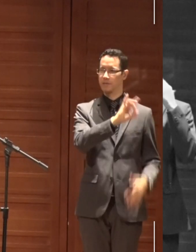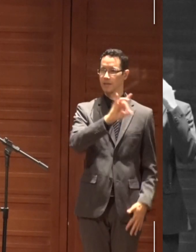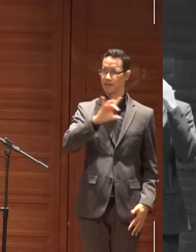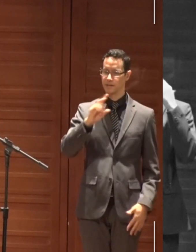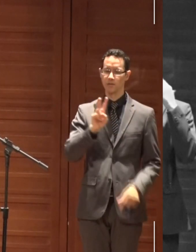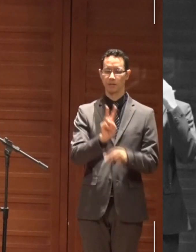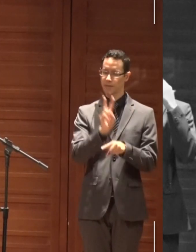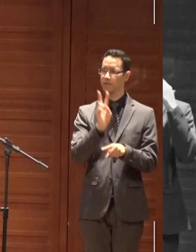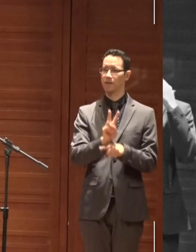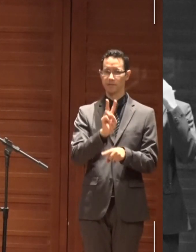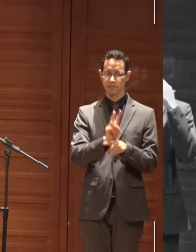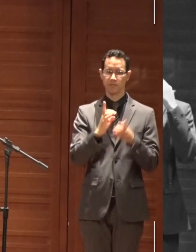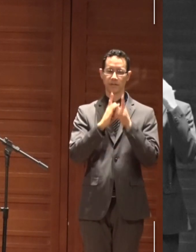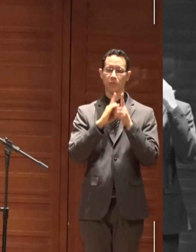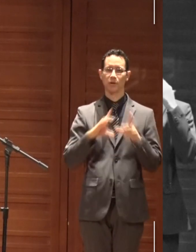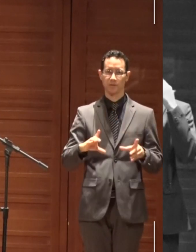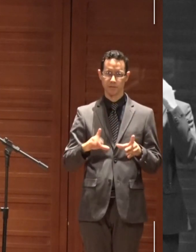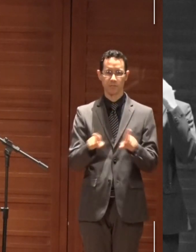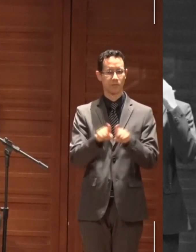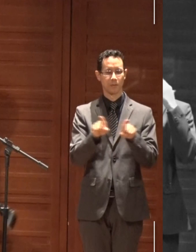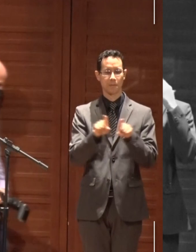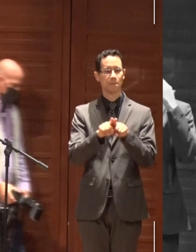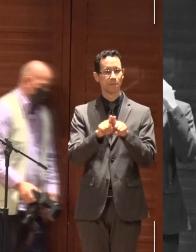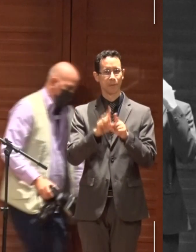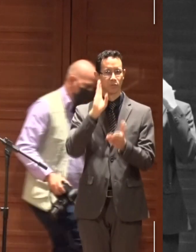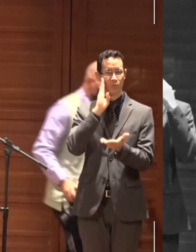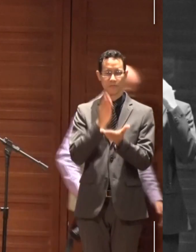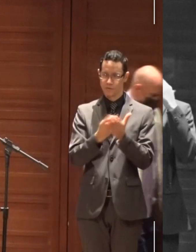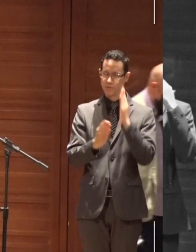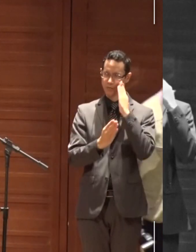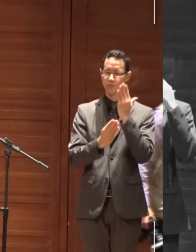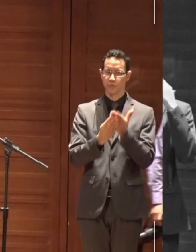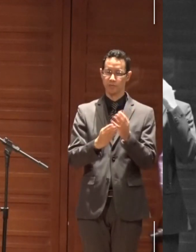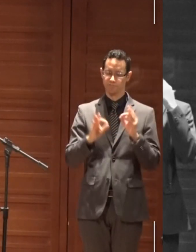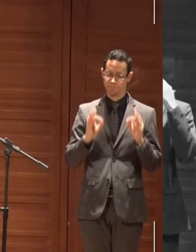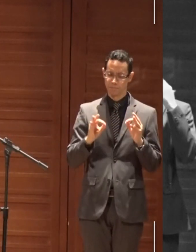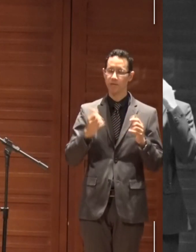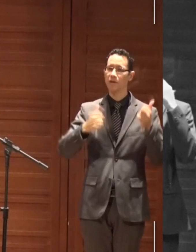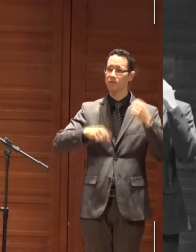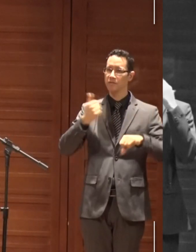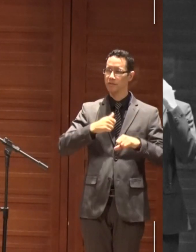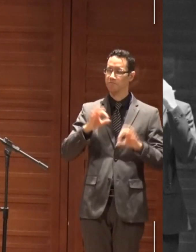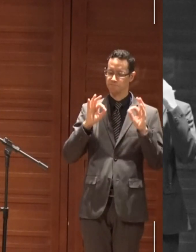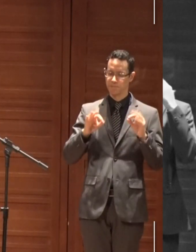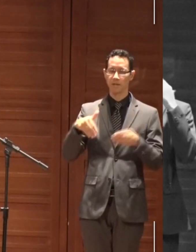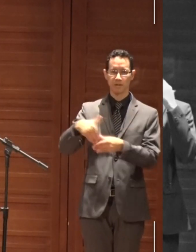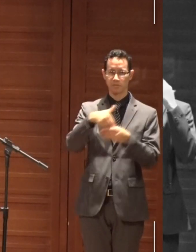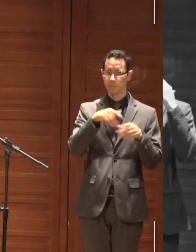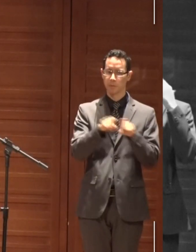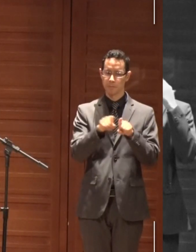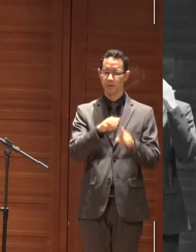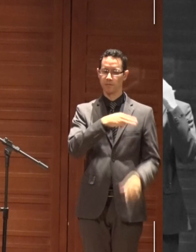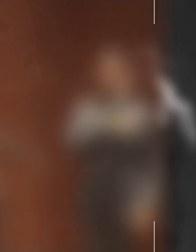na preservação da democracia e também das suas convicções. Eu não tenho dúvida que o resultado eleitoral interno no